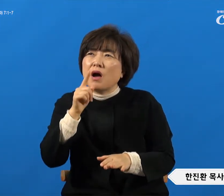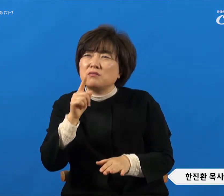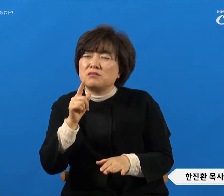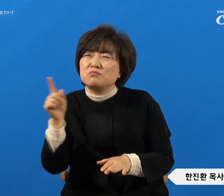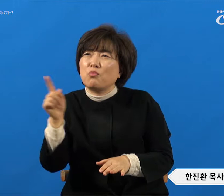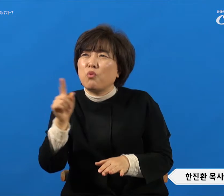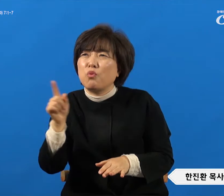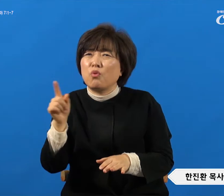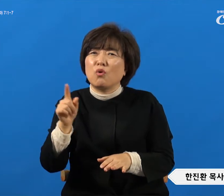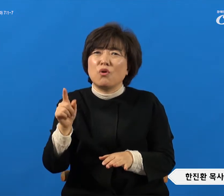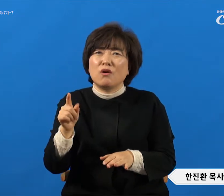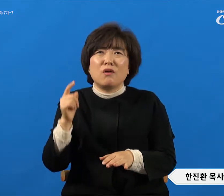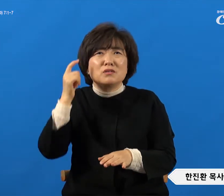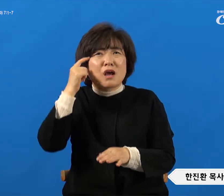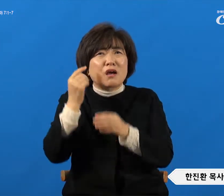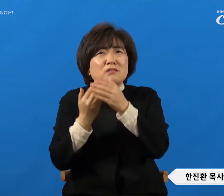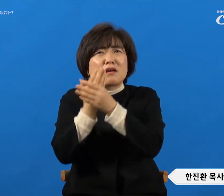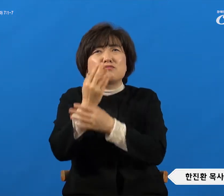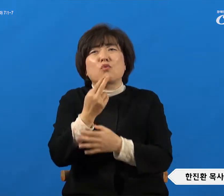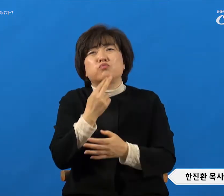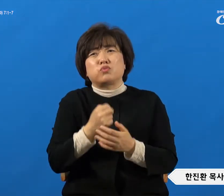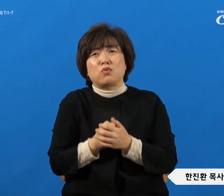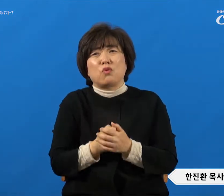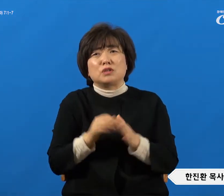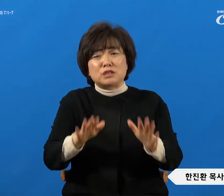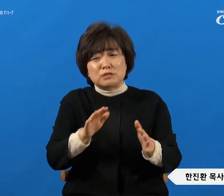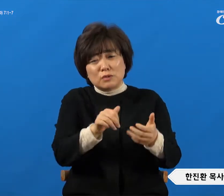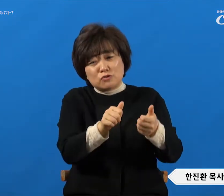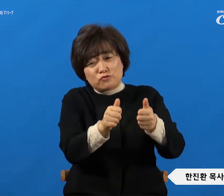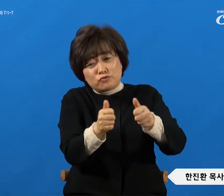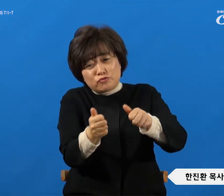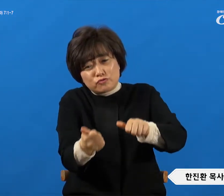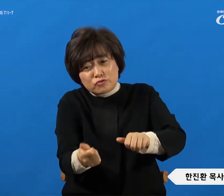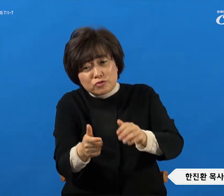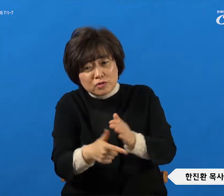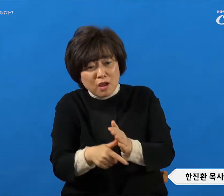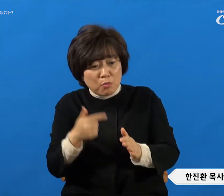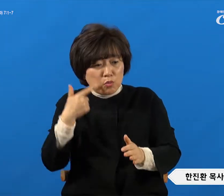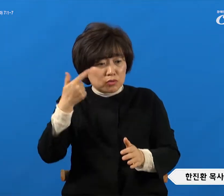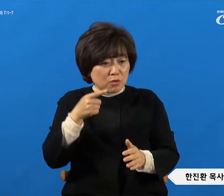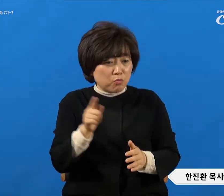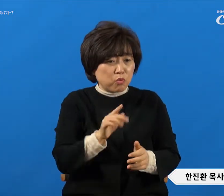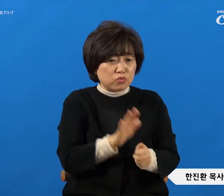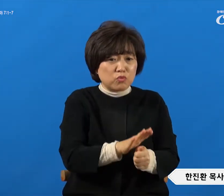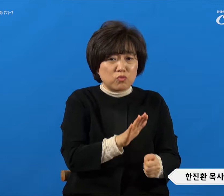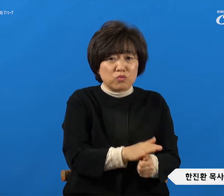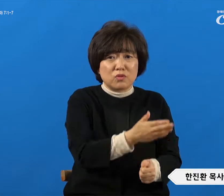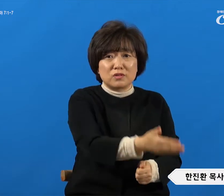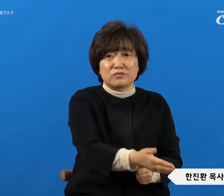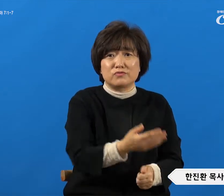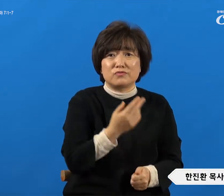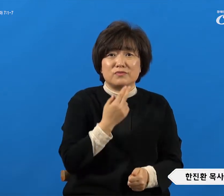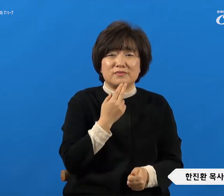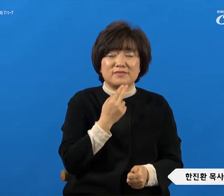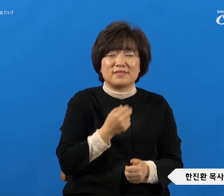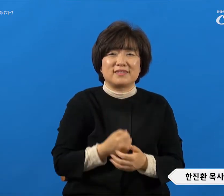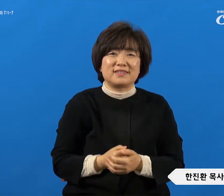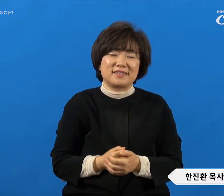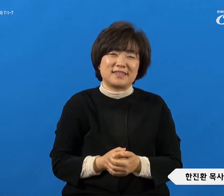뭐라고 도와줄 수도 없습니다. 숨 넘어가는 순간인데 그 순간에 뭐라고 도와줄 수가 있겠습니까?